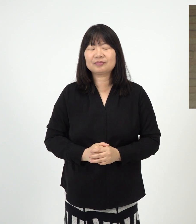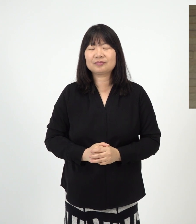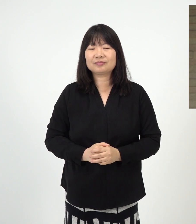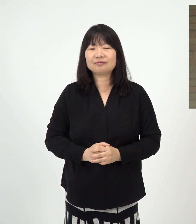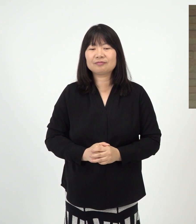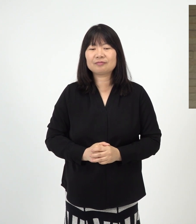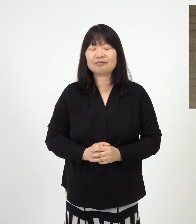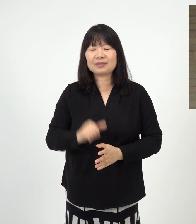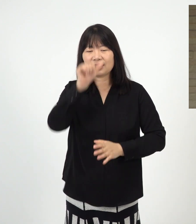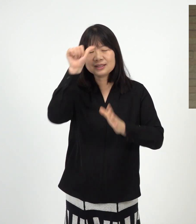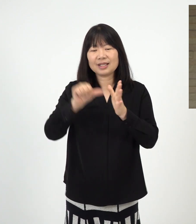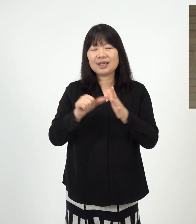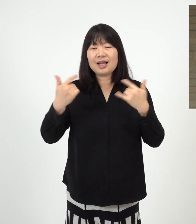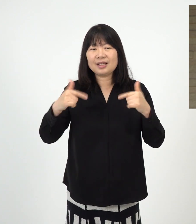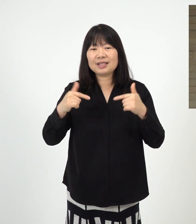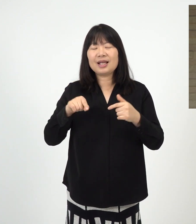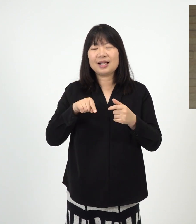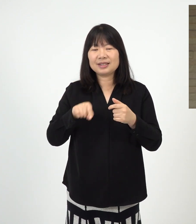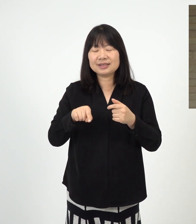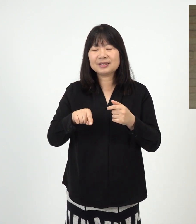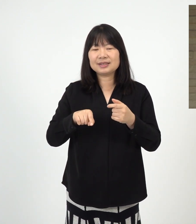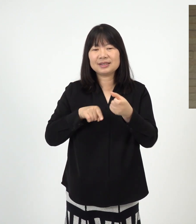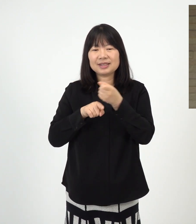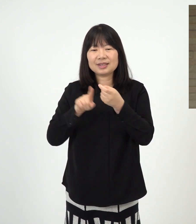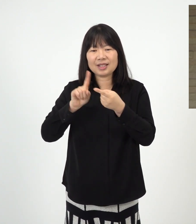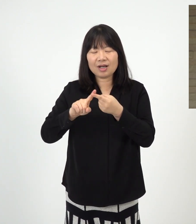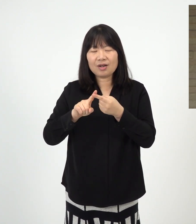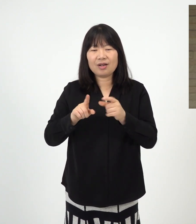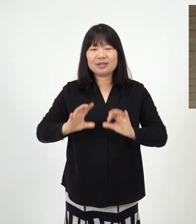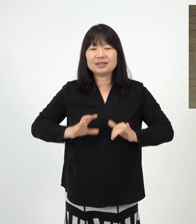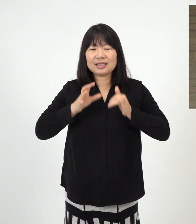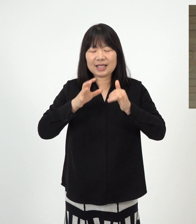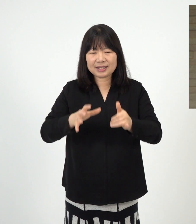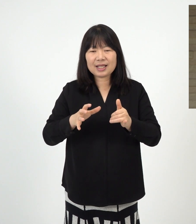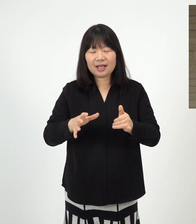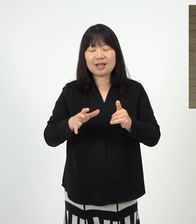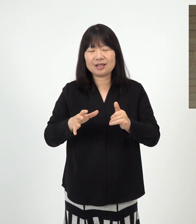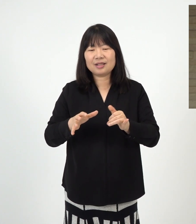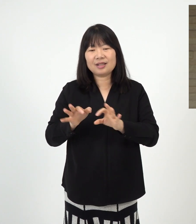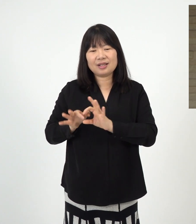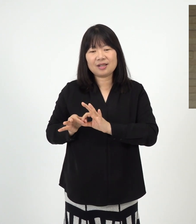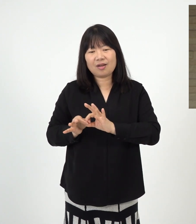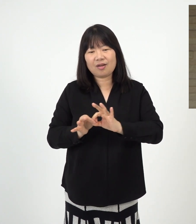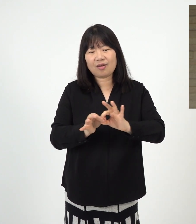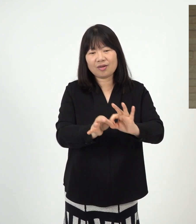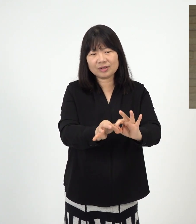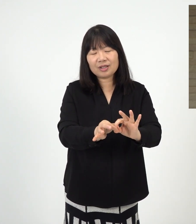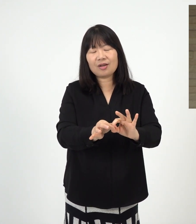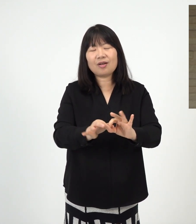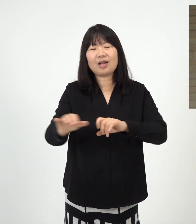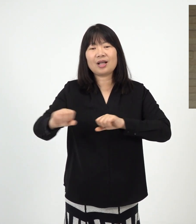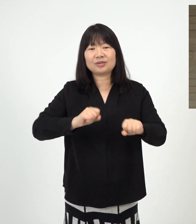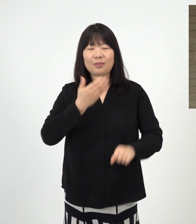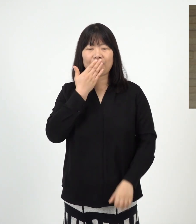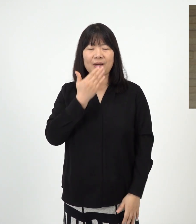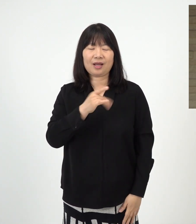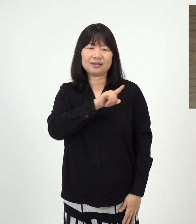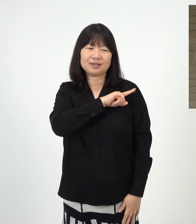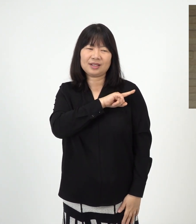인생이 항상 이 원리로 세상이 경영되고 돌아가도록 돼 있어요. 제일